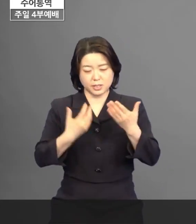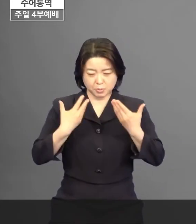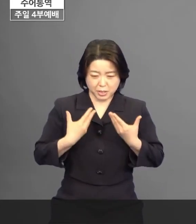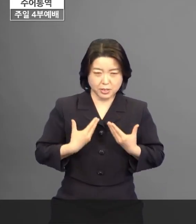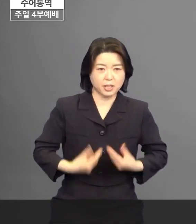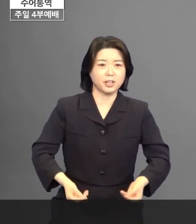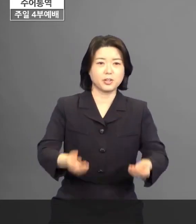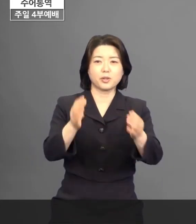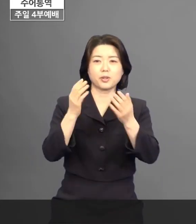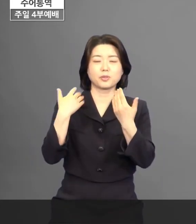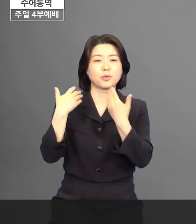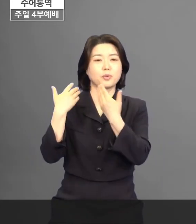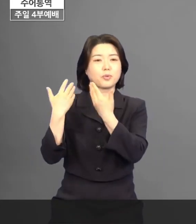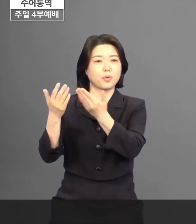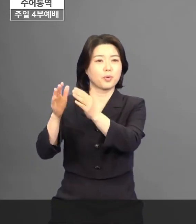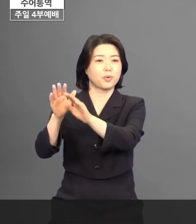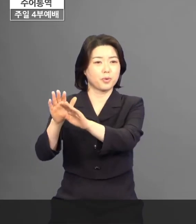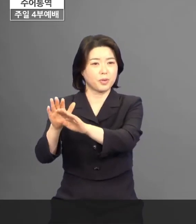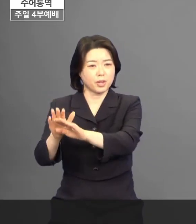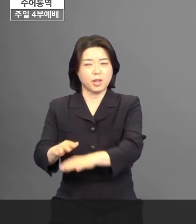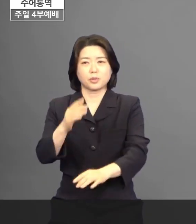두려움과 실패 내려놓고